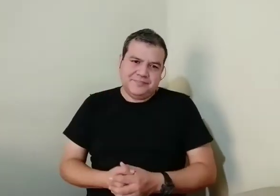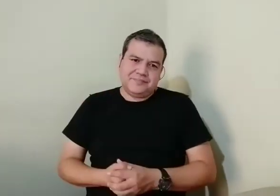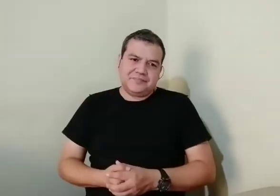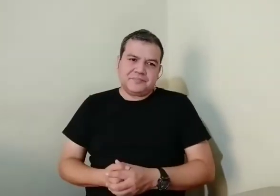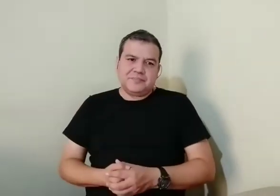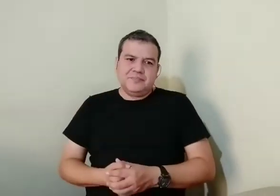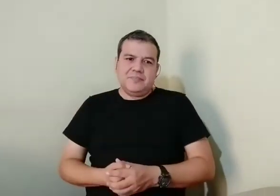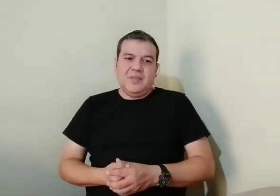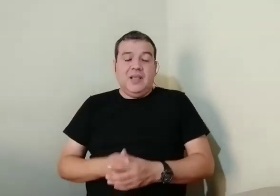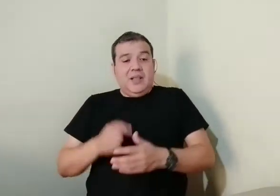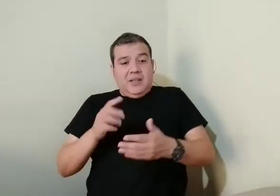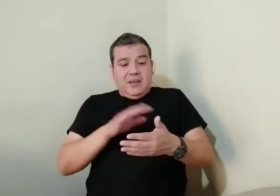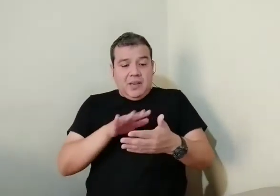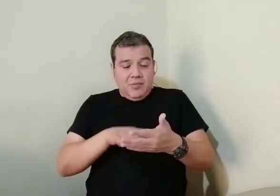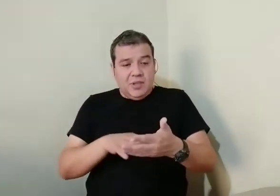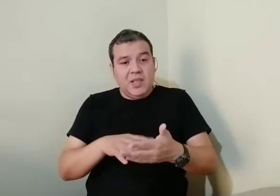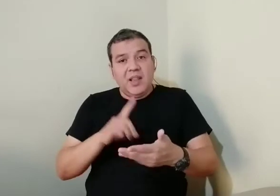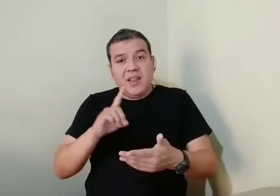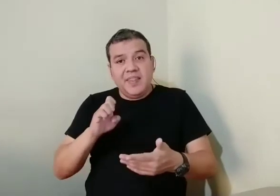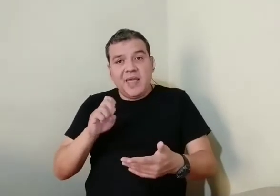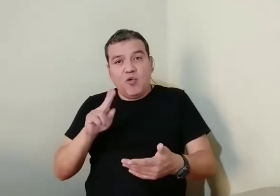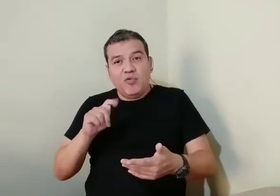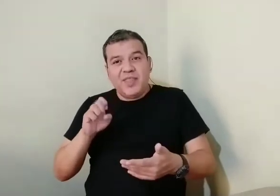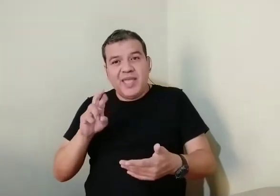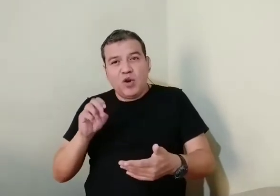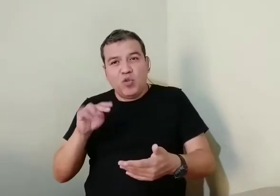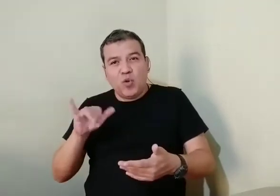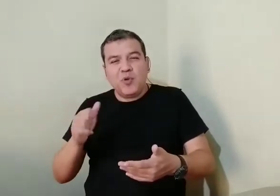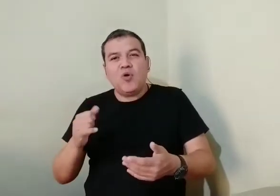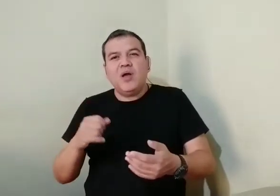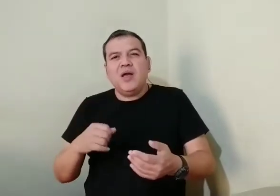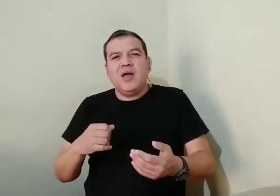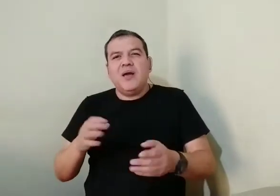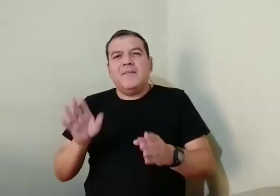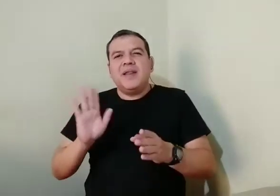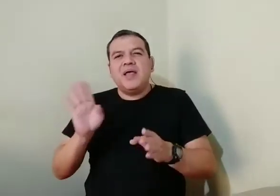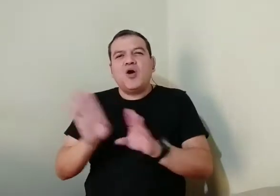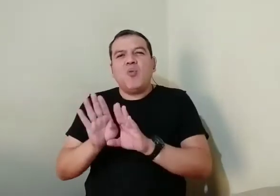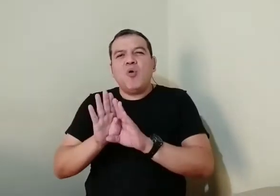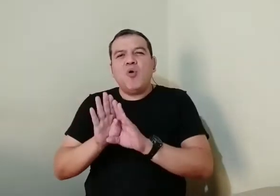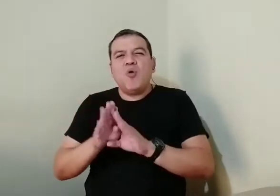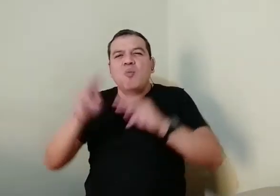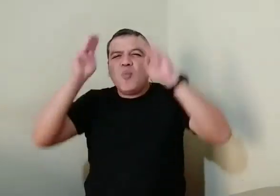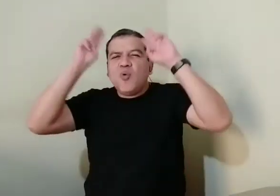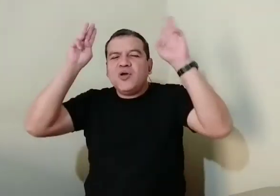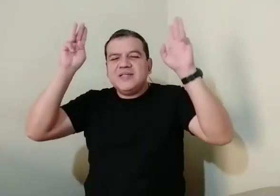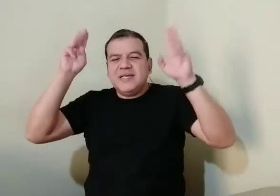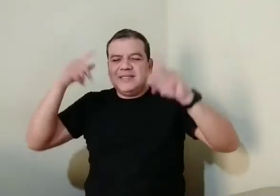Moisés, y aunque se escribió hace miles de años en una situación cultural y de vida